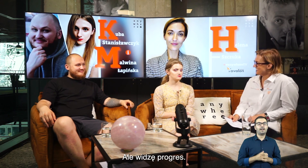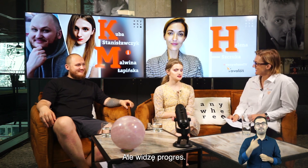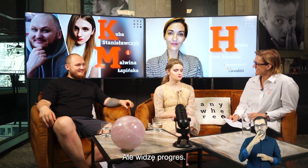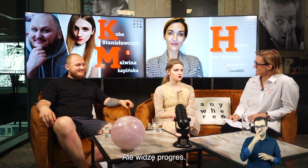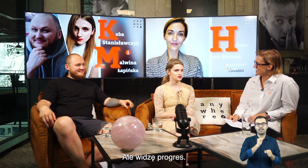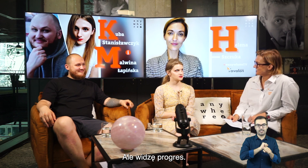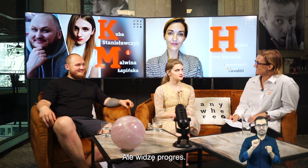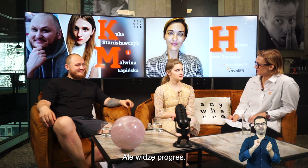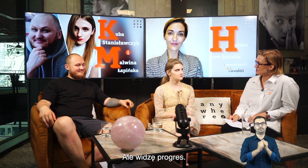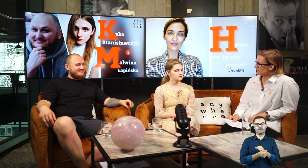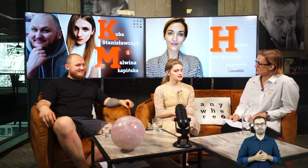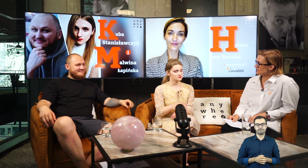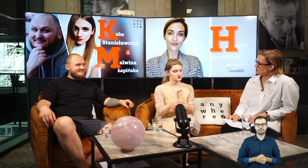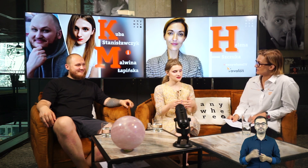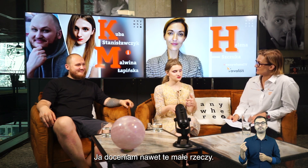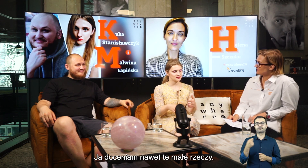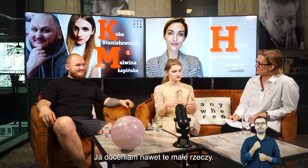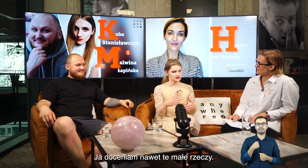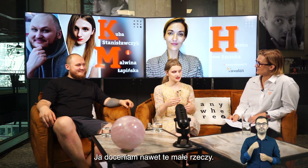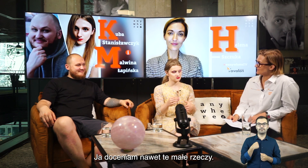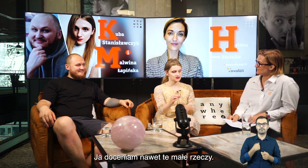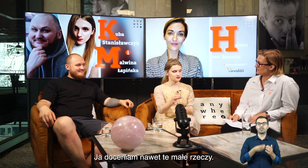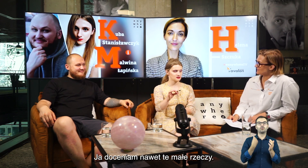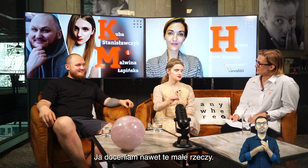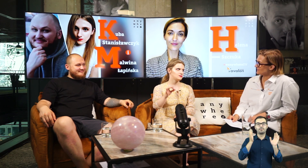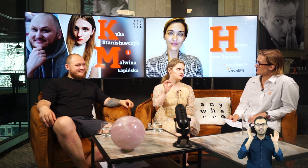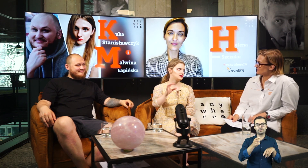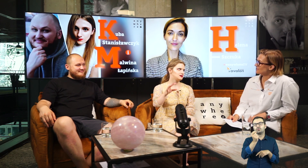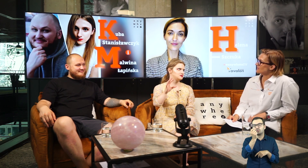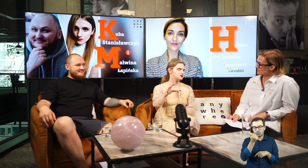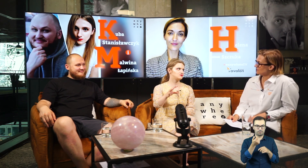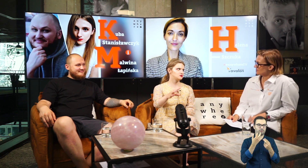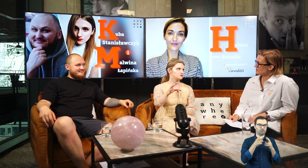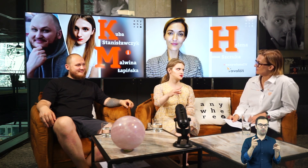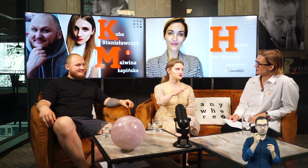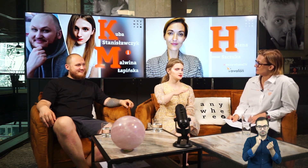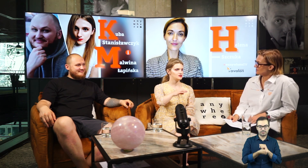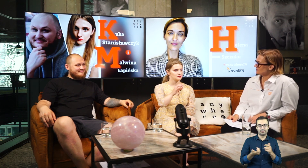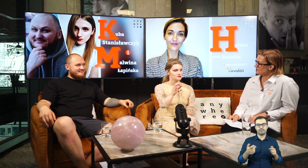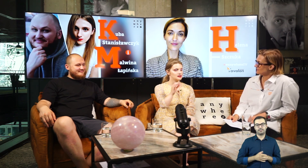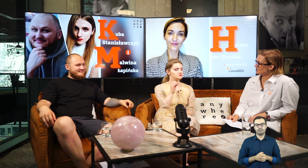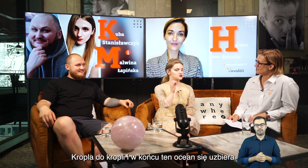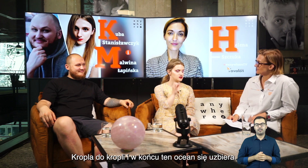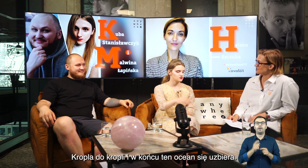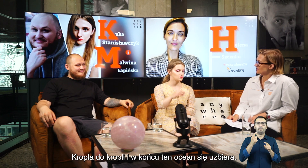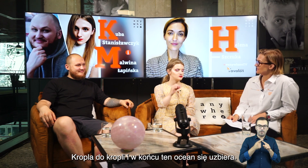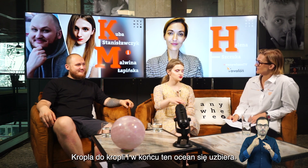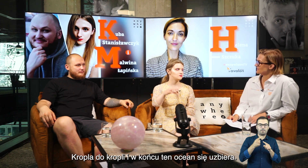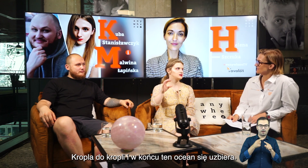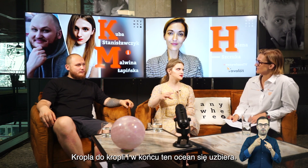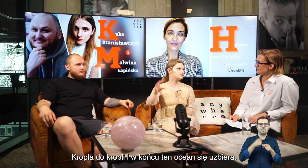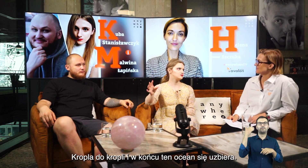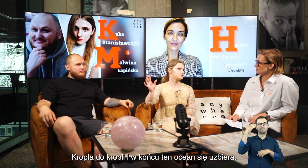Ale widzę progres. Ja jestem trochę tak, że właśnie doceniam nawet te małe rzeczy, wiadomo, że jest... No ale myślę, że kropla